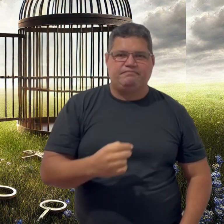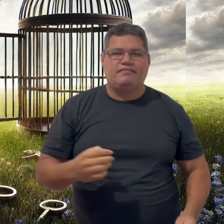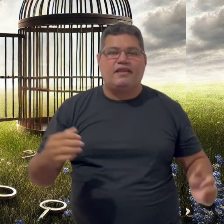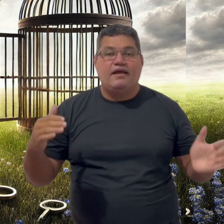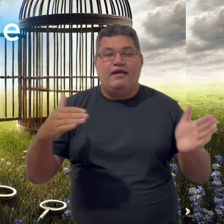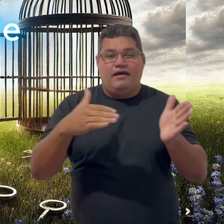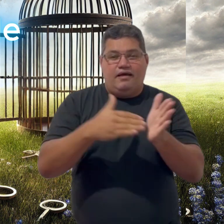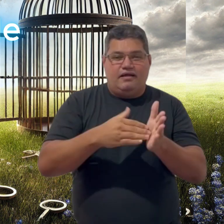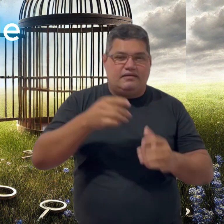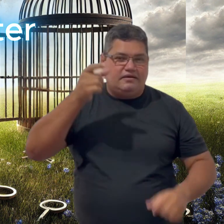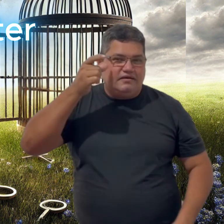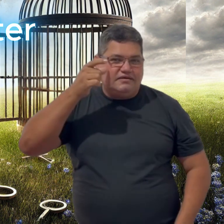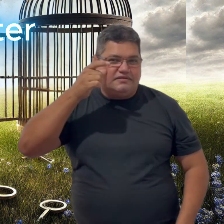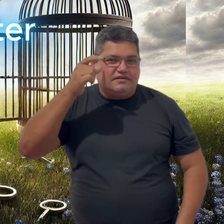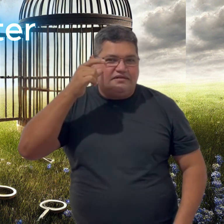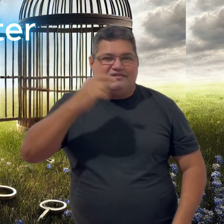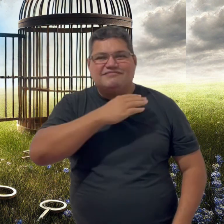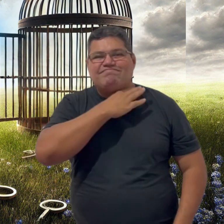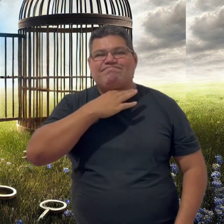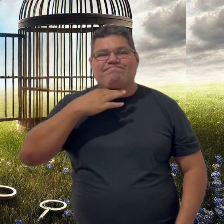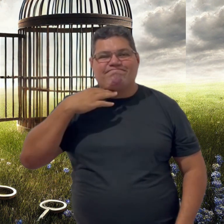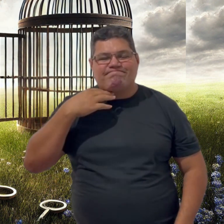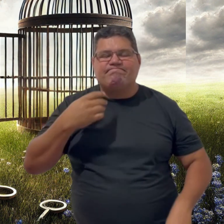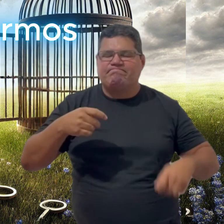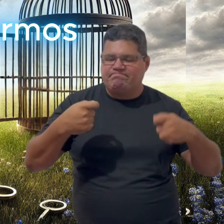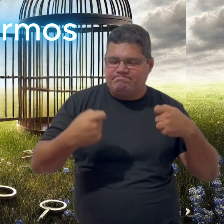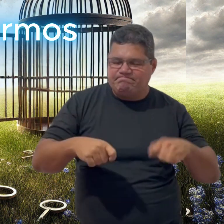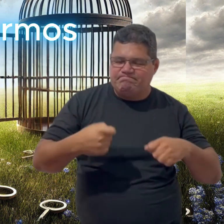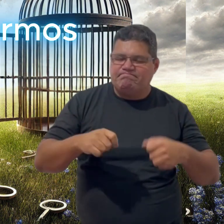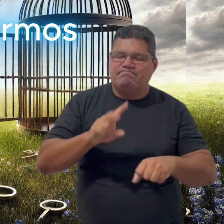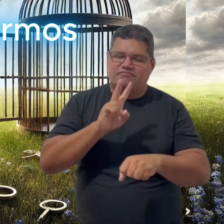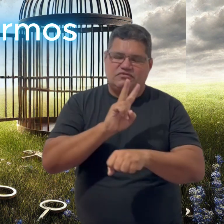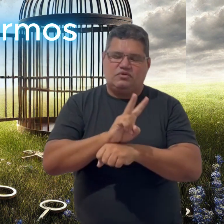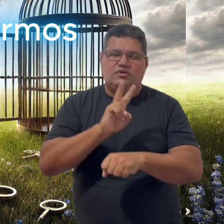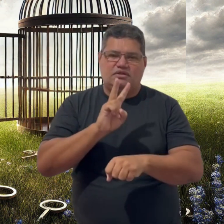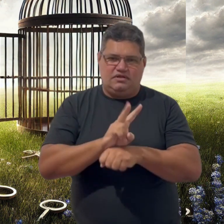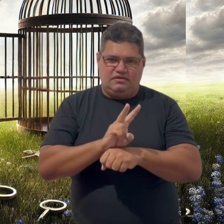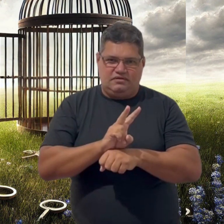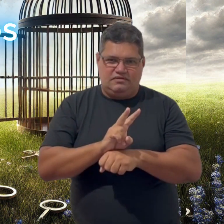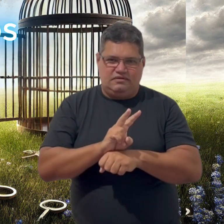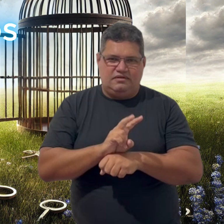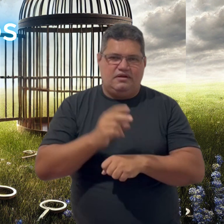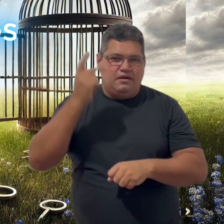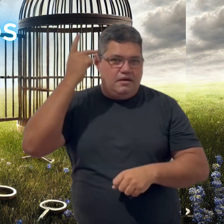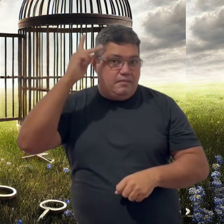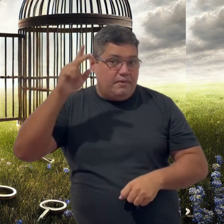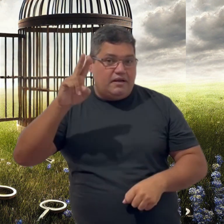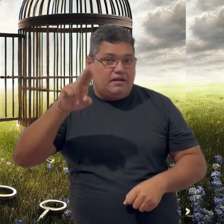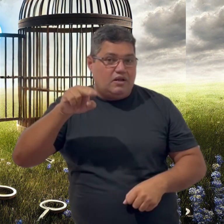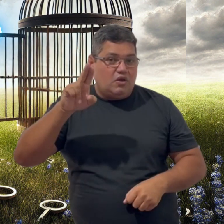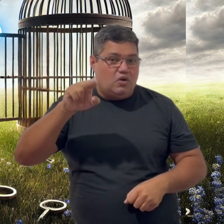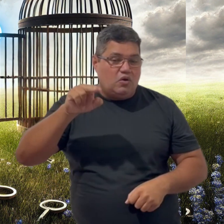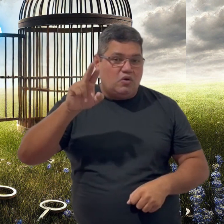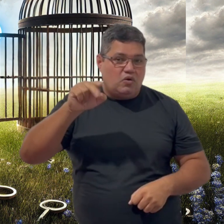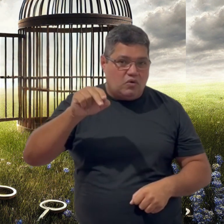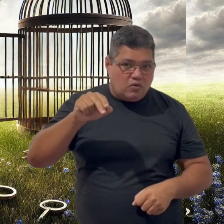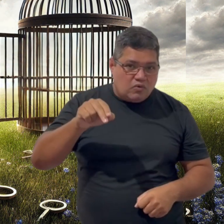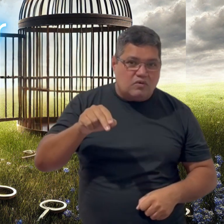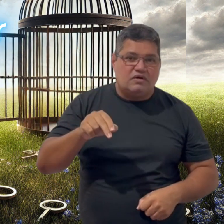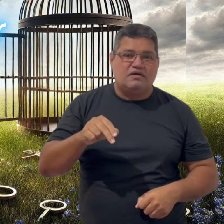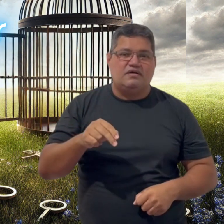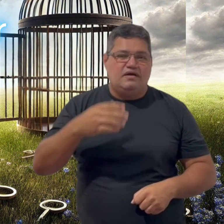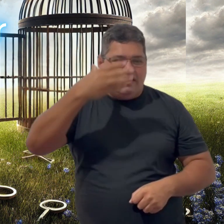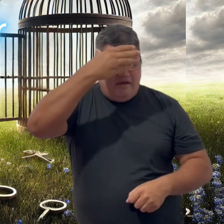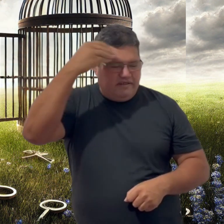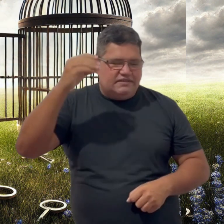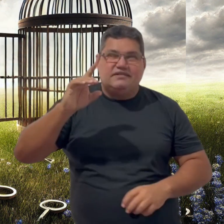removido, temos de nos manter firmes para não sermos vencidos por ele